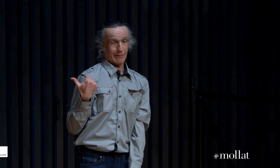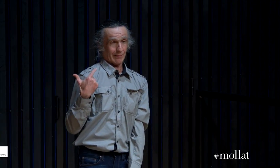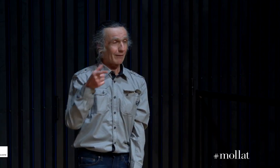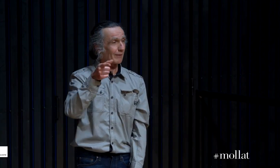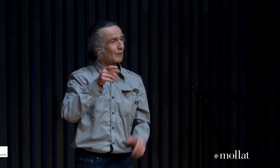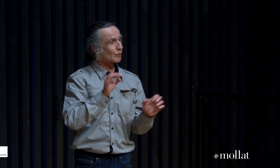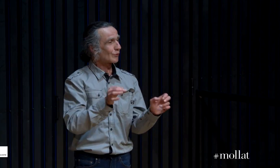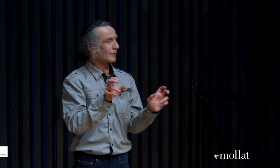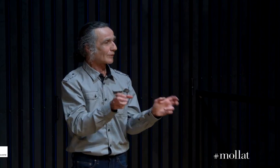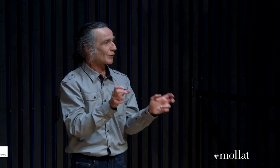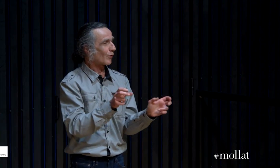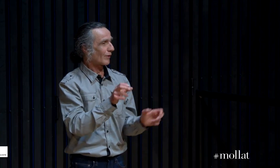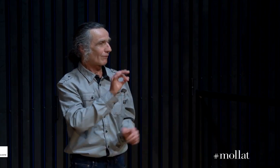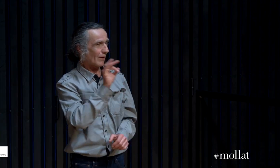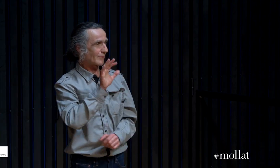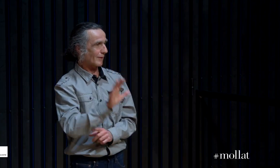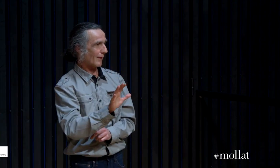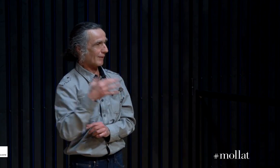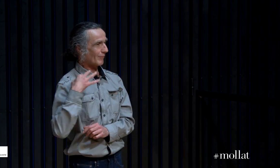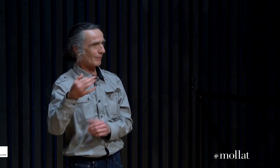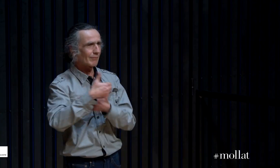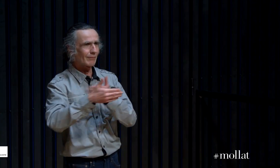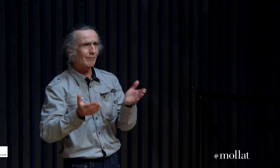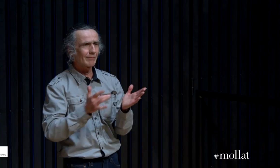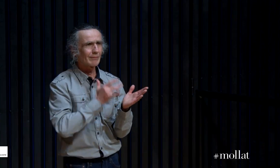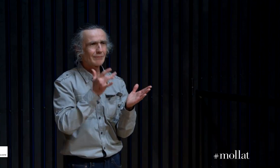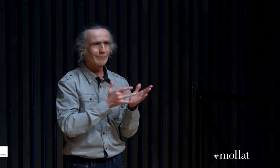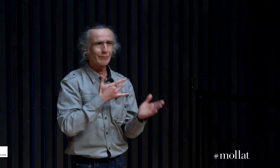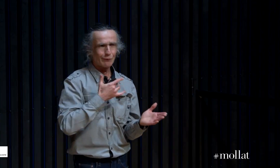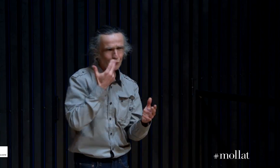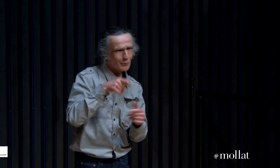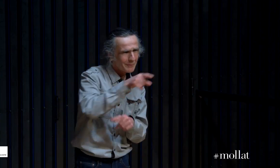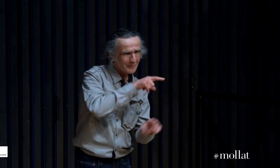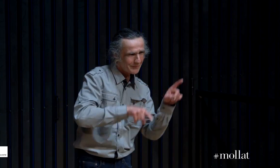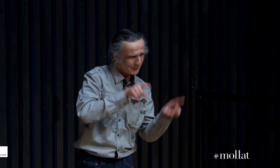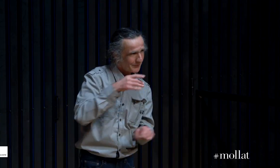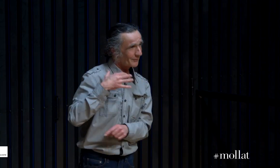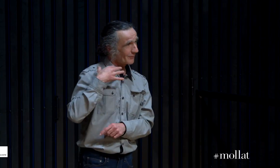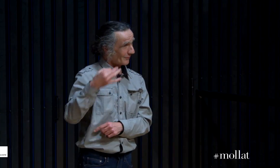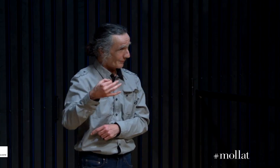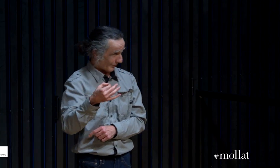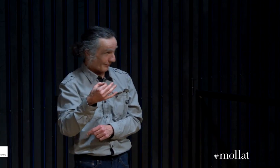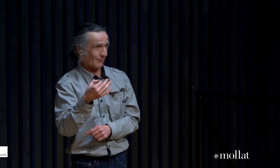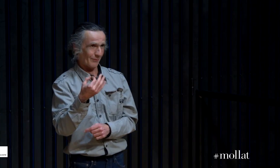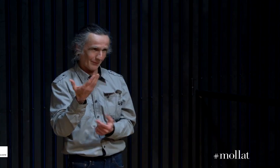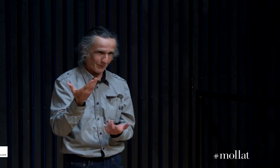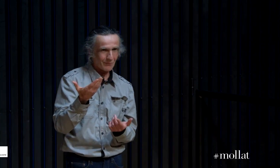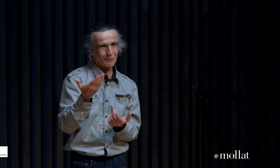sont activés pour faire parler de nous. Je sais qu'à France 5, peut-être que vous